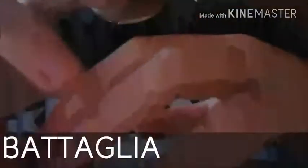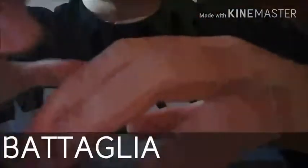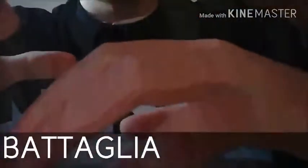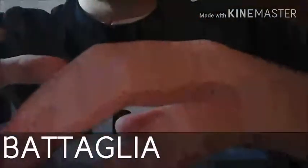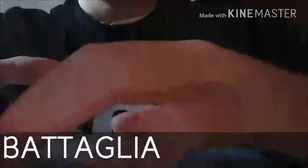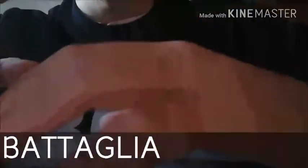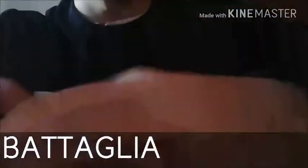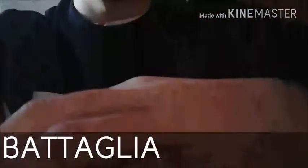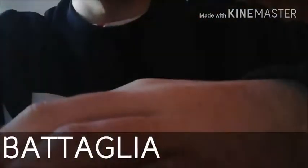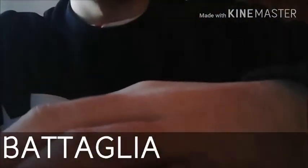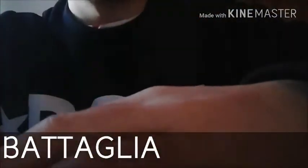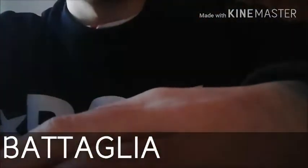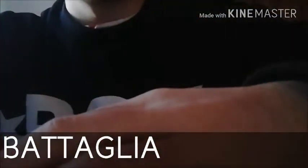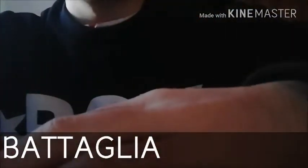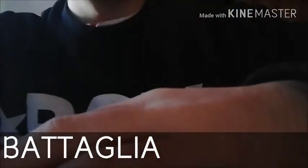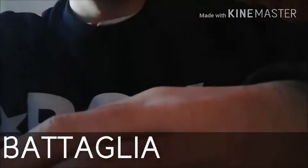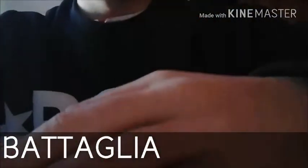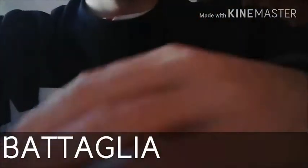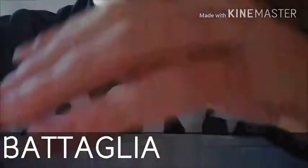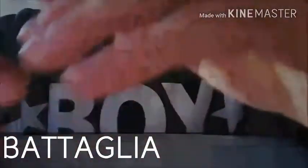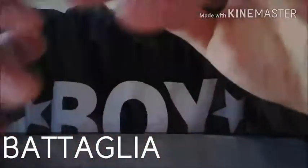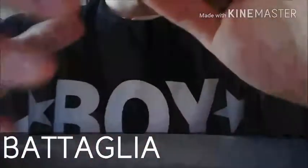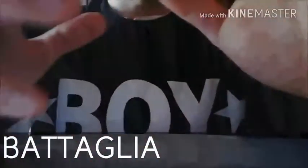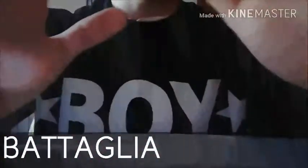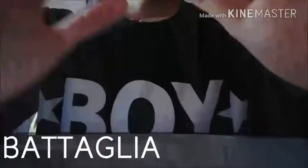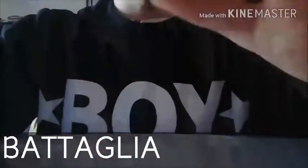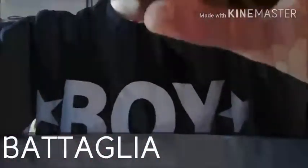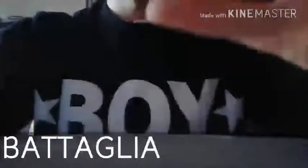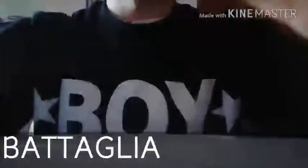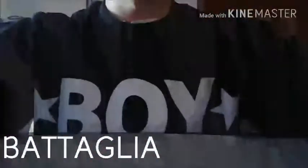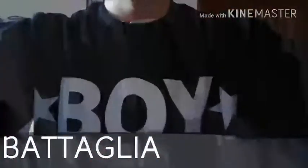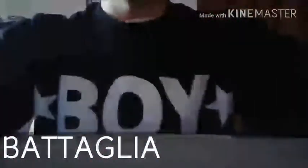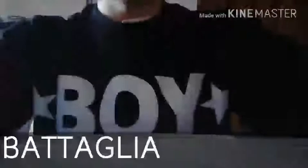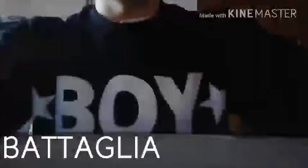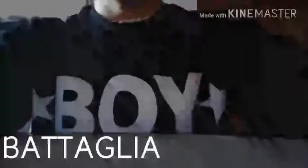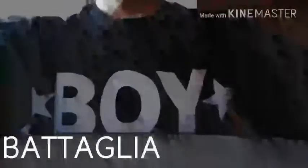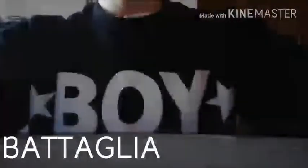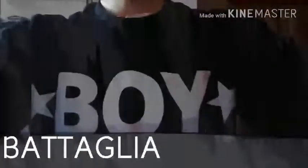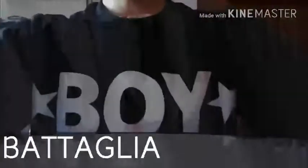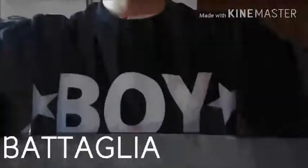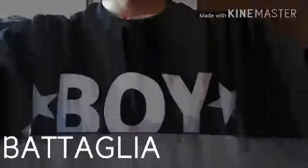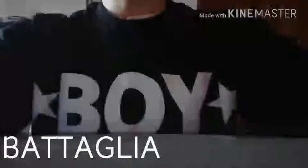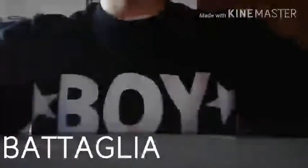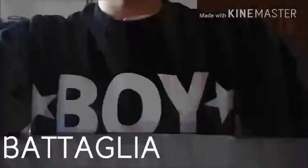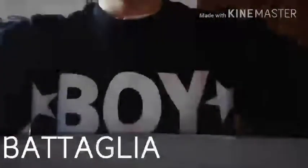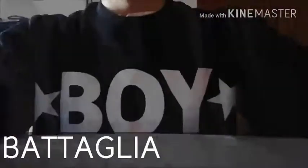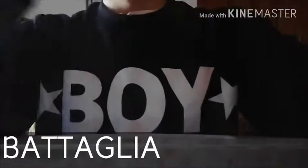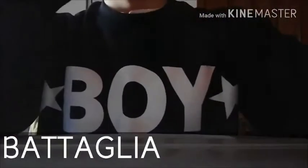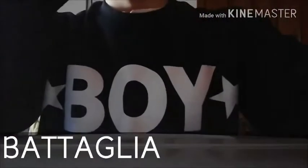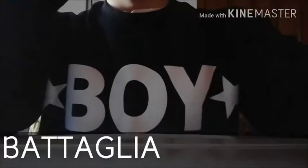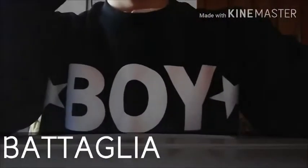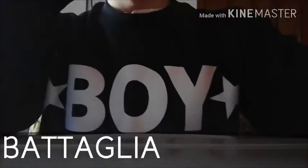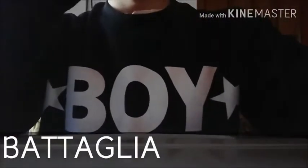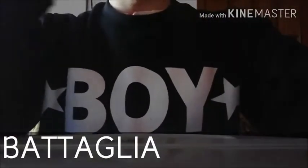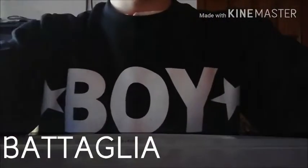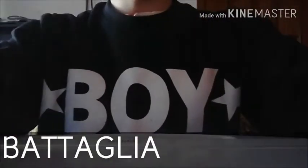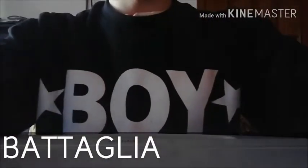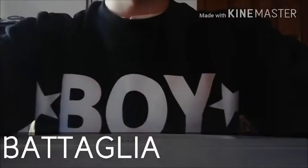battaglia perché la guerra è l'effetto generale invece la la battaglia